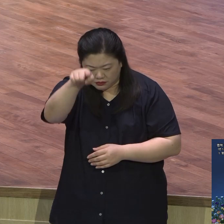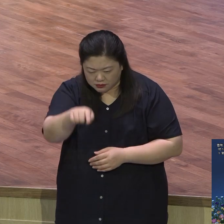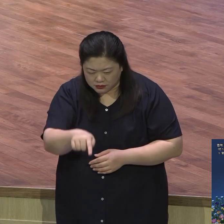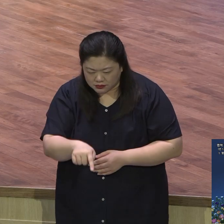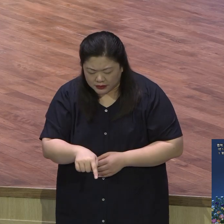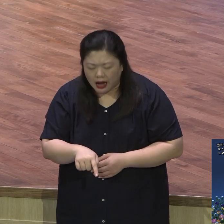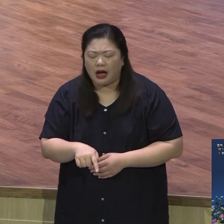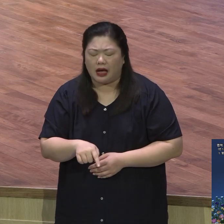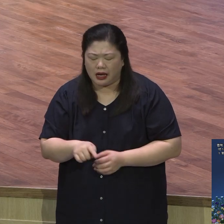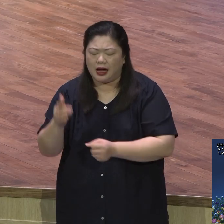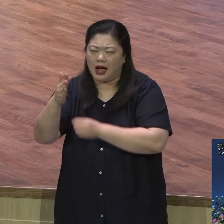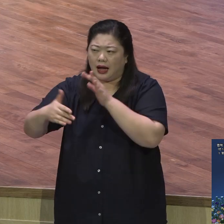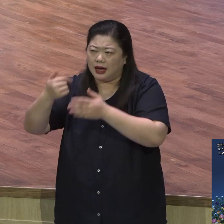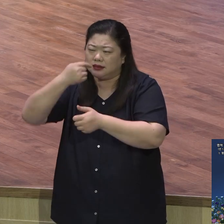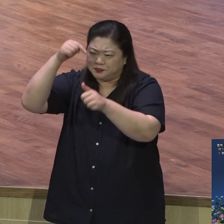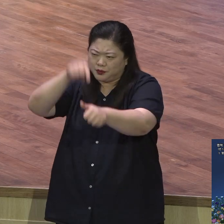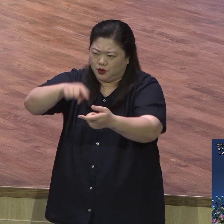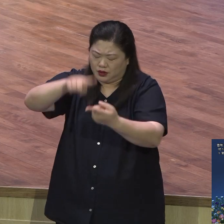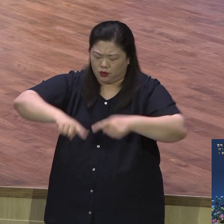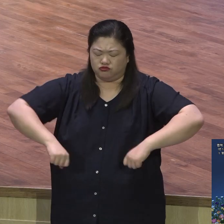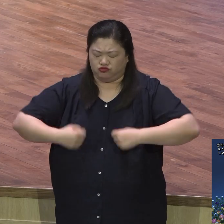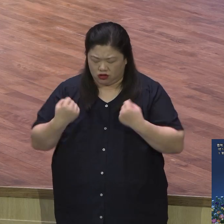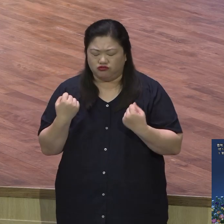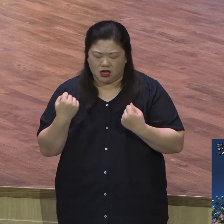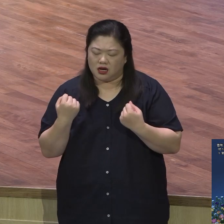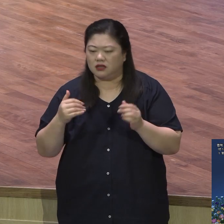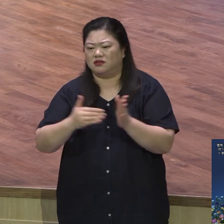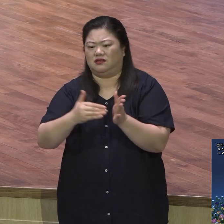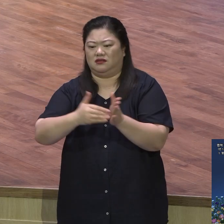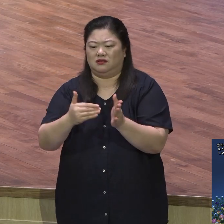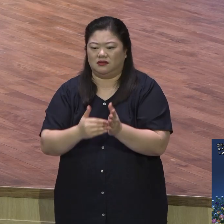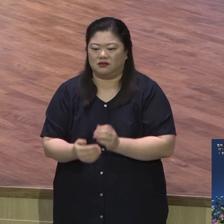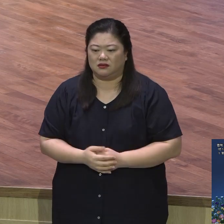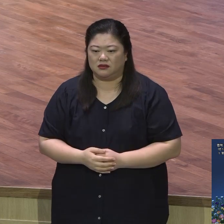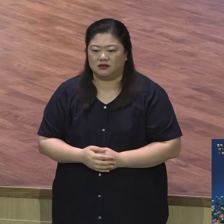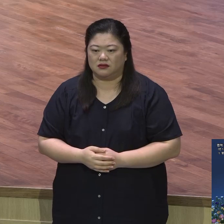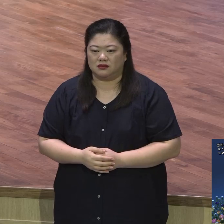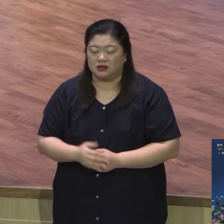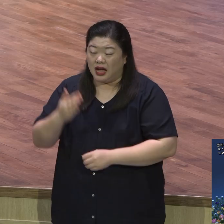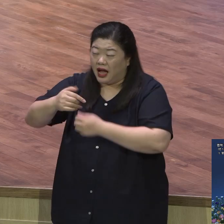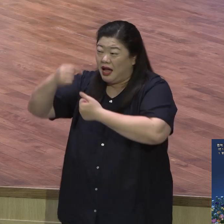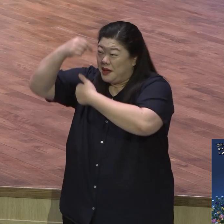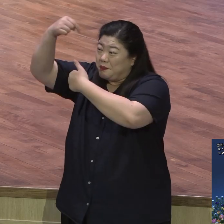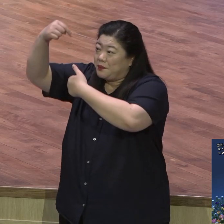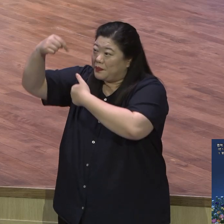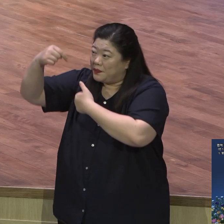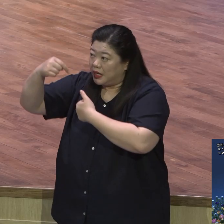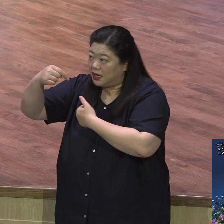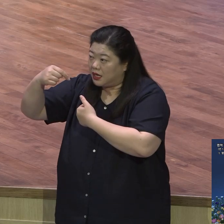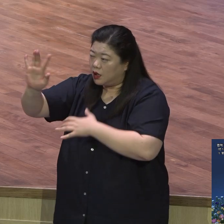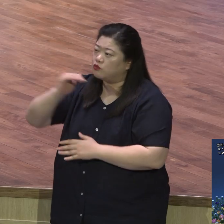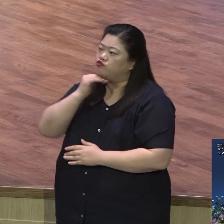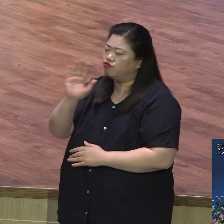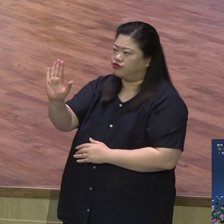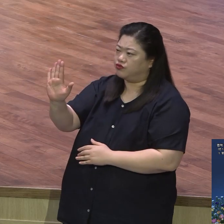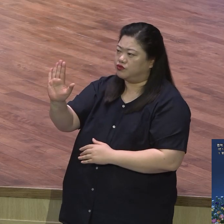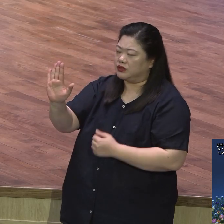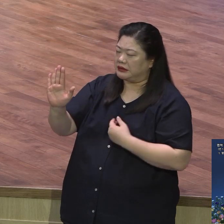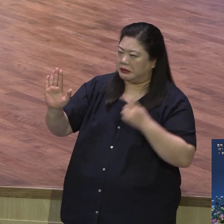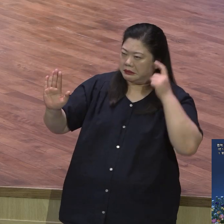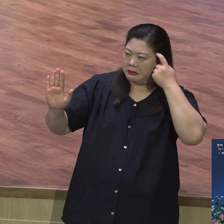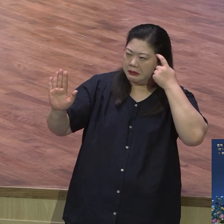말씀이 떨어지니 적시 순종하시기 바랍니다 그게 내 생각 집어넣으면 안 돼요 나 우리가 이런 데 잘한다 그 허소리를